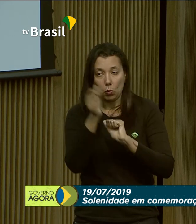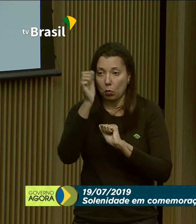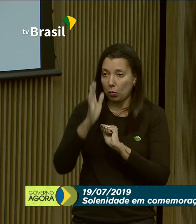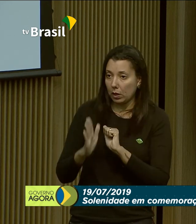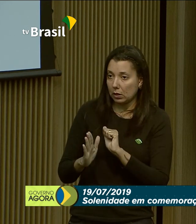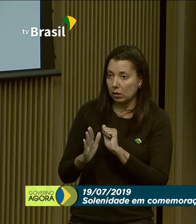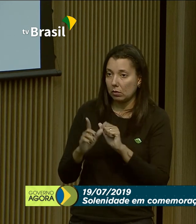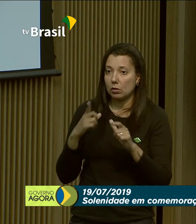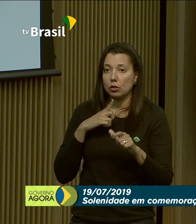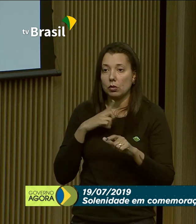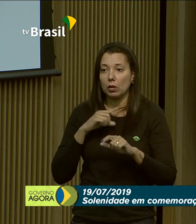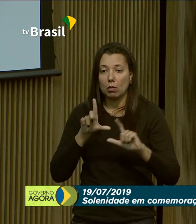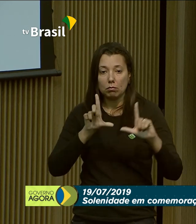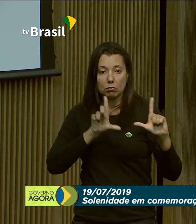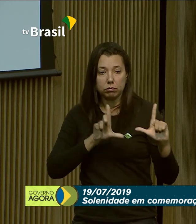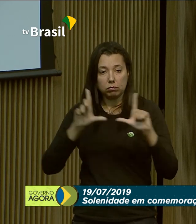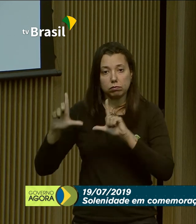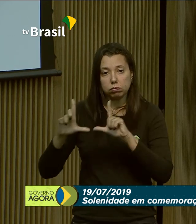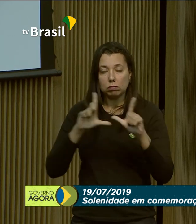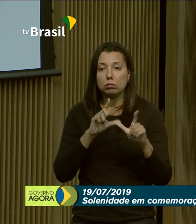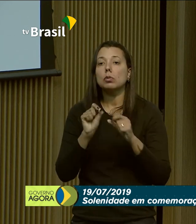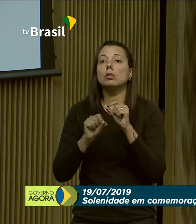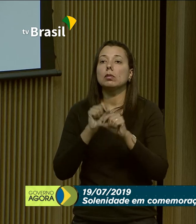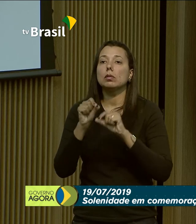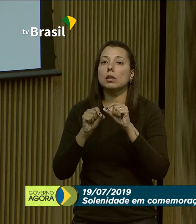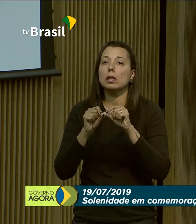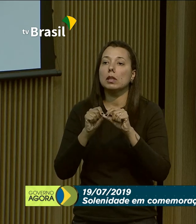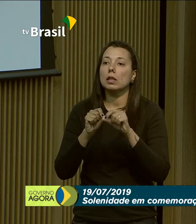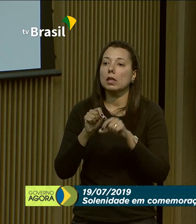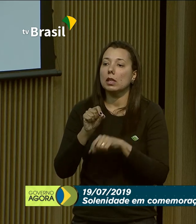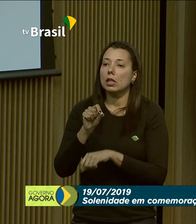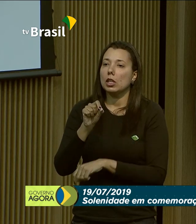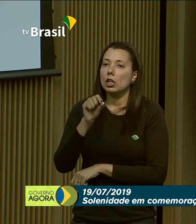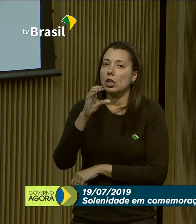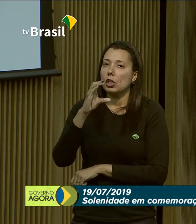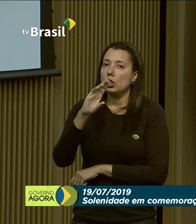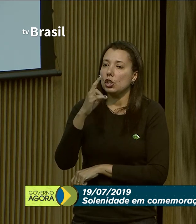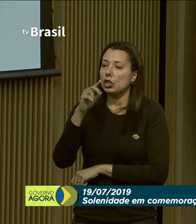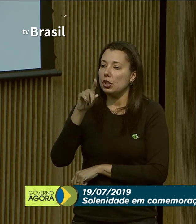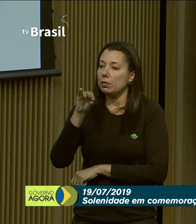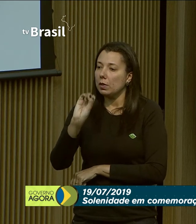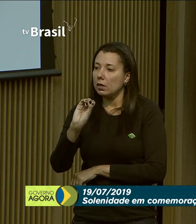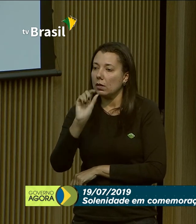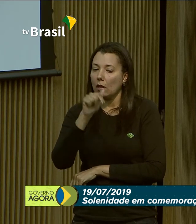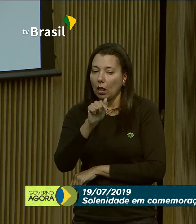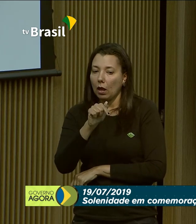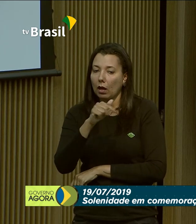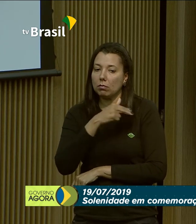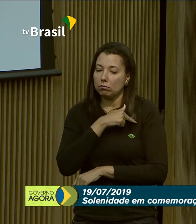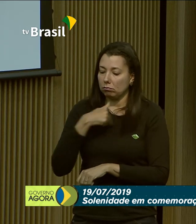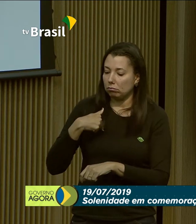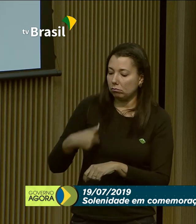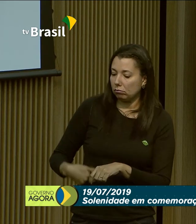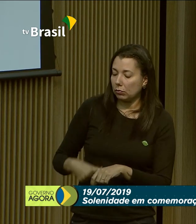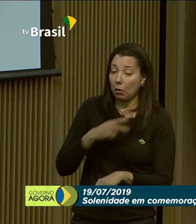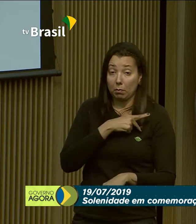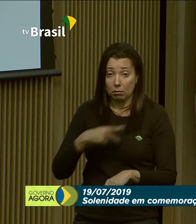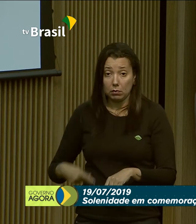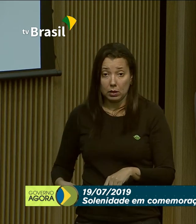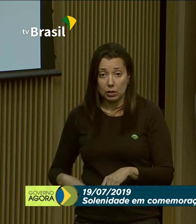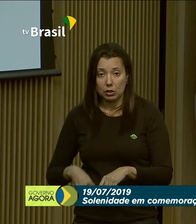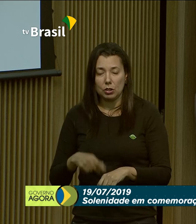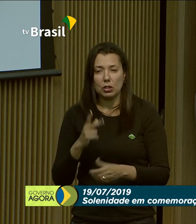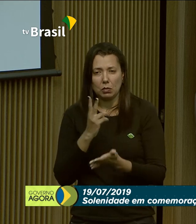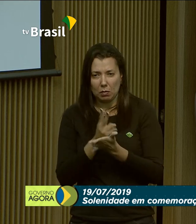que era o goleador do Beijing. E é o time do Xi Jinping, do presidente da China. E, no mesmo dia que ele ia